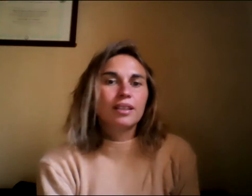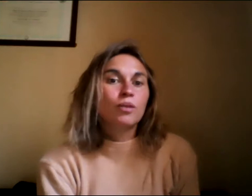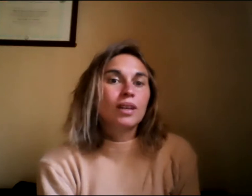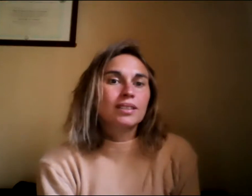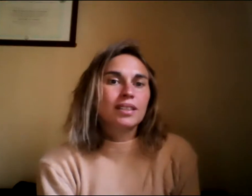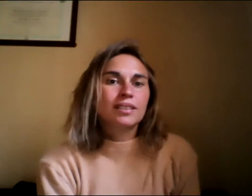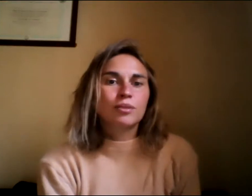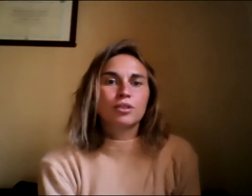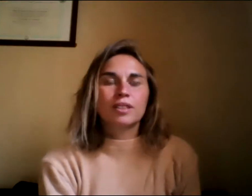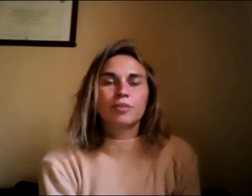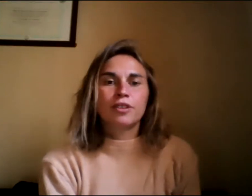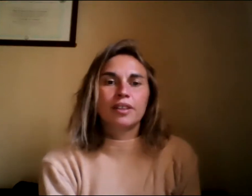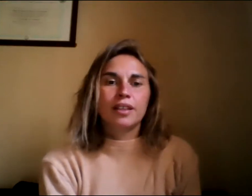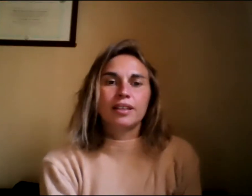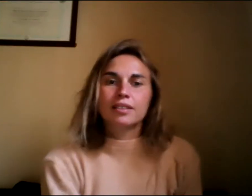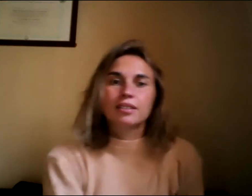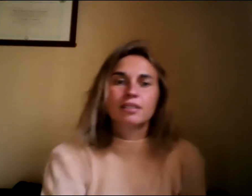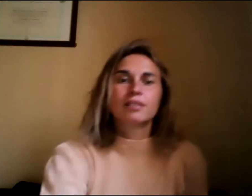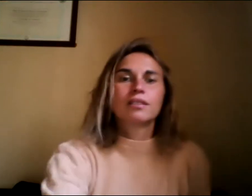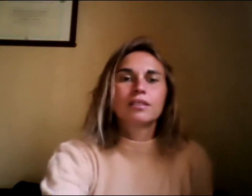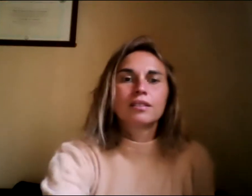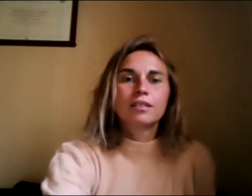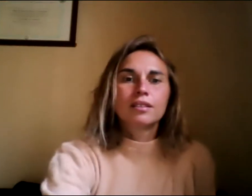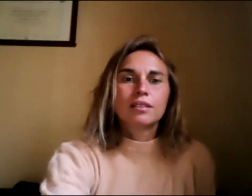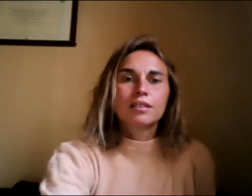profundizar, ¿en cuáles creéis que vosotras priorizaríais?